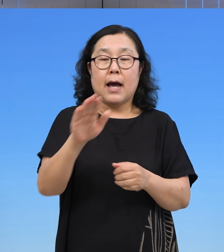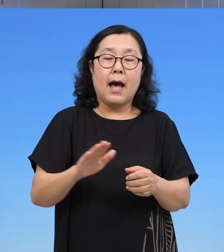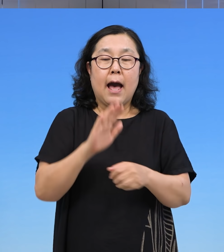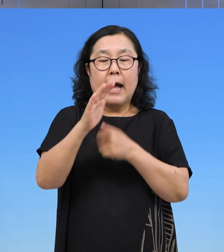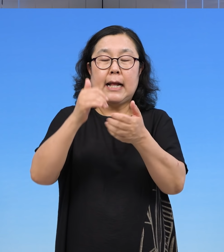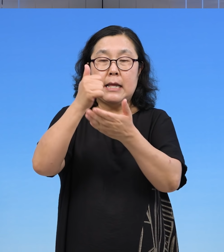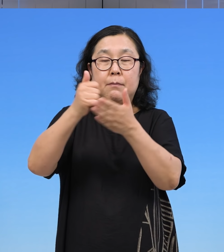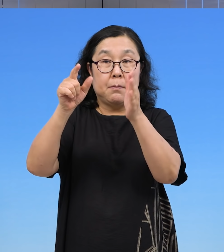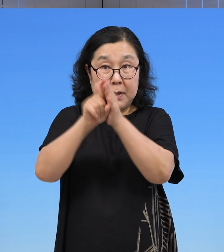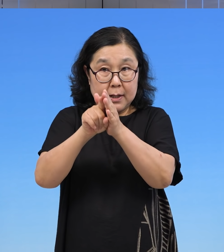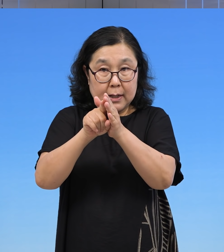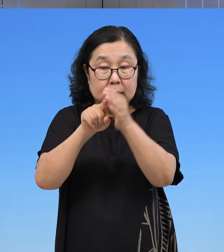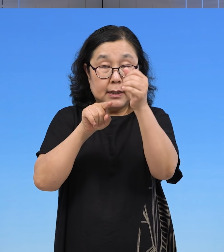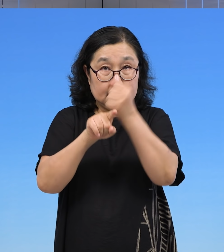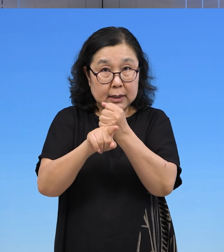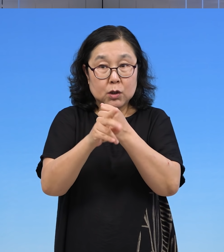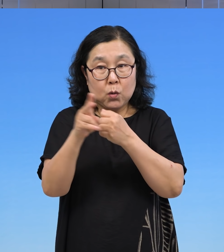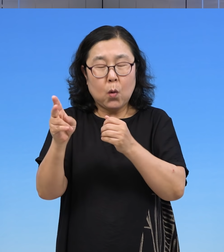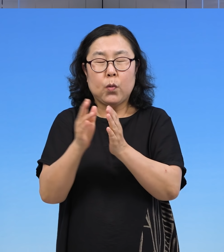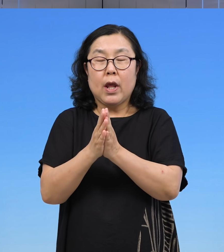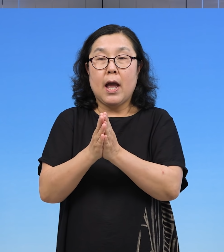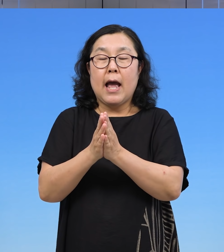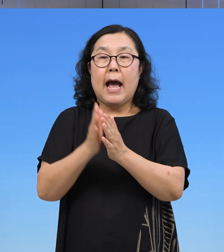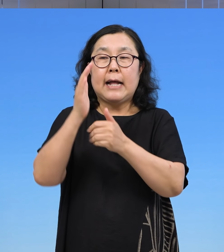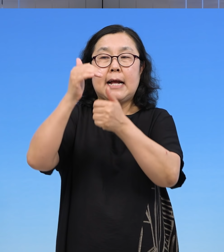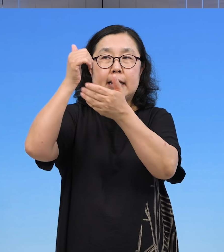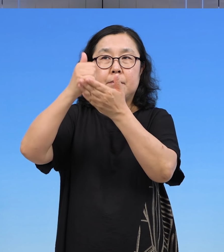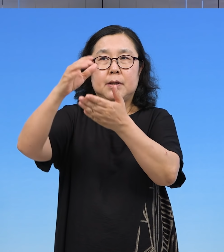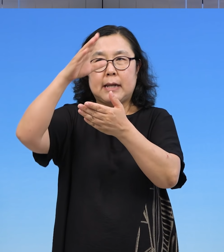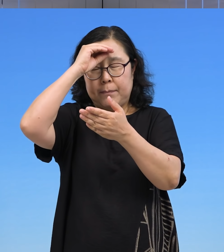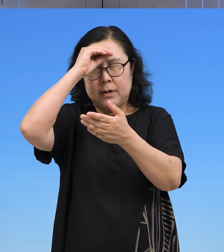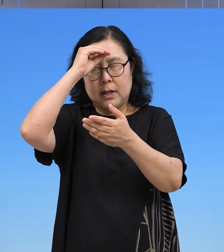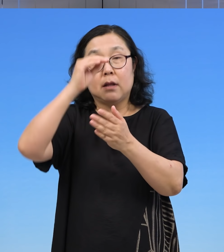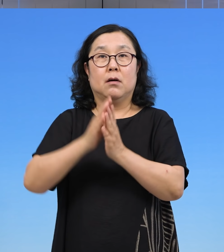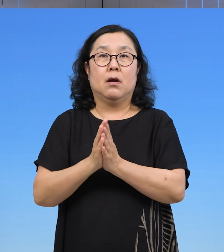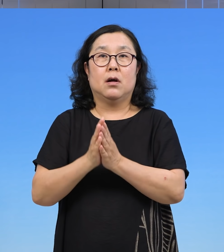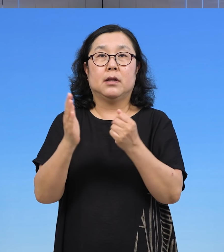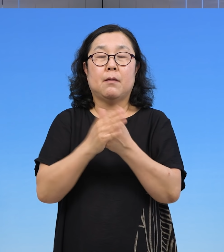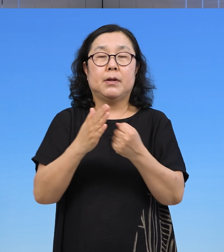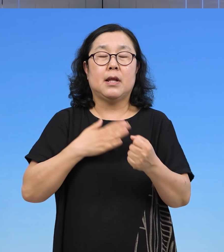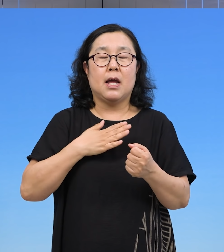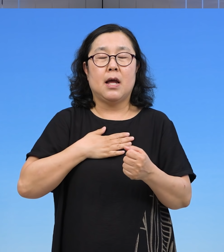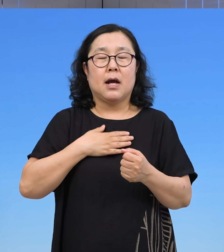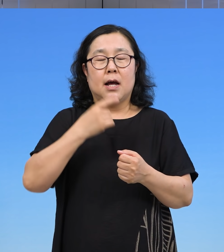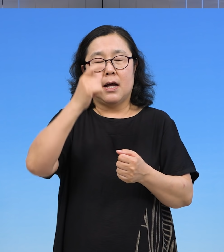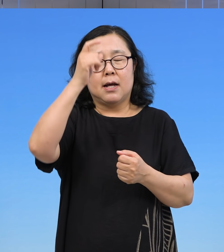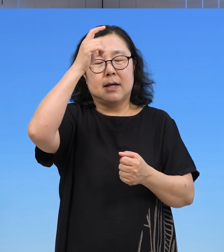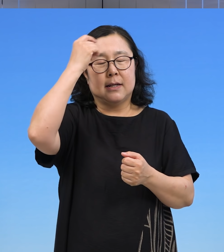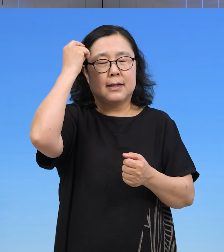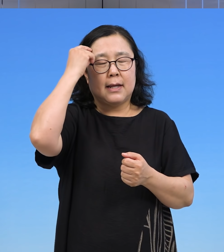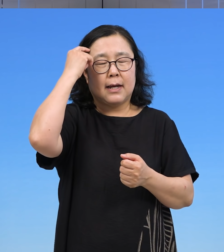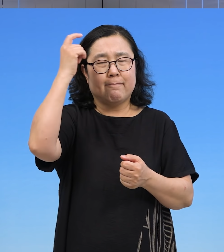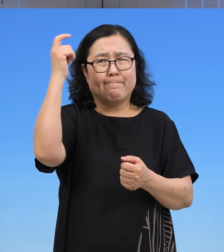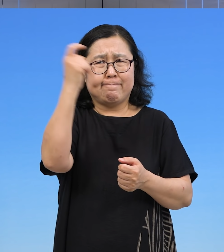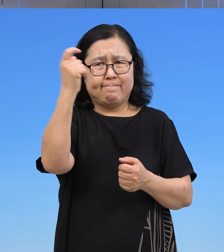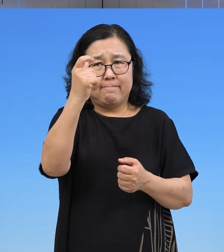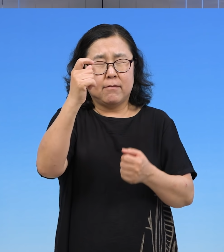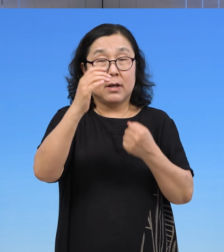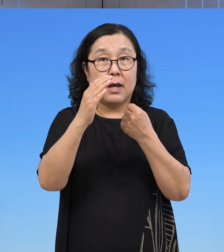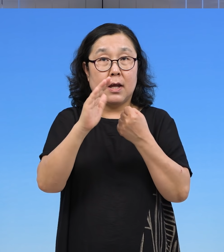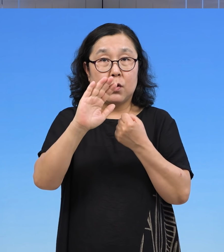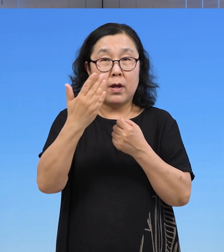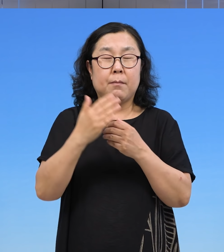우리도 그 창의적인 하나님을 닮아간다는 겁니다 경직이 되고 생각이 굳어지고 그러면 그래서 참 이